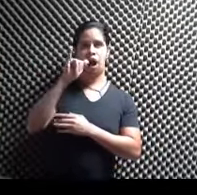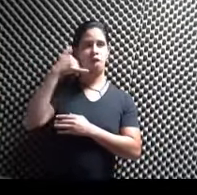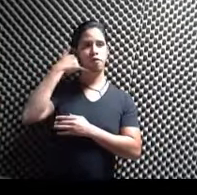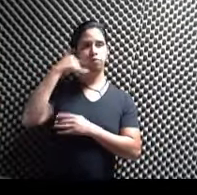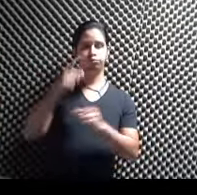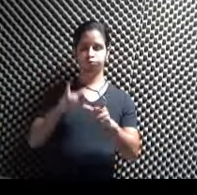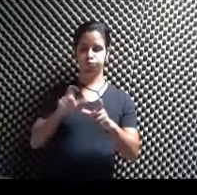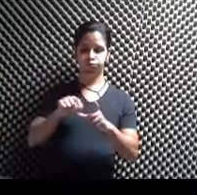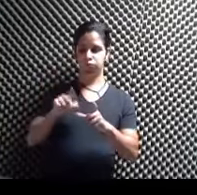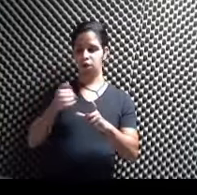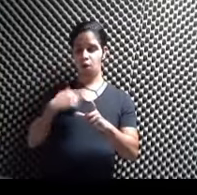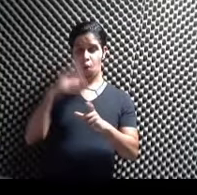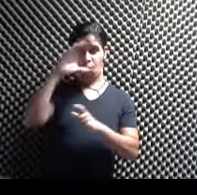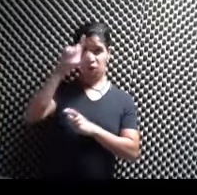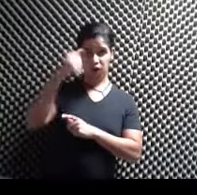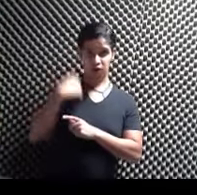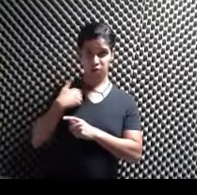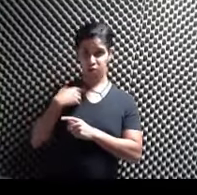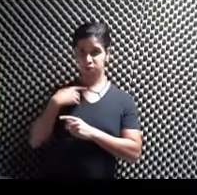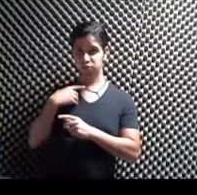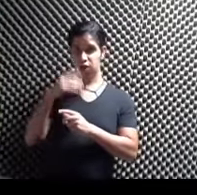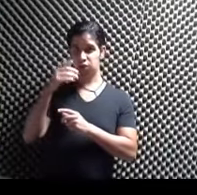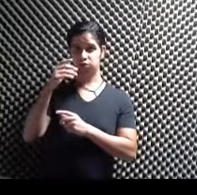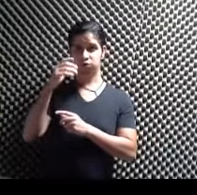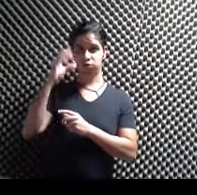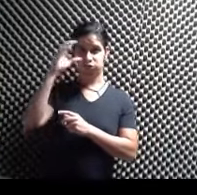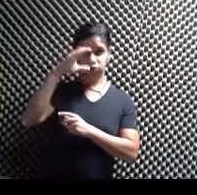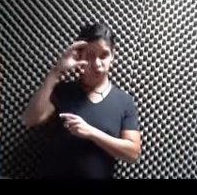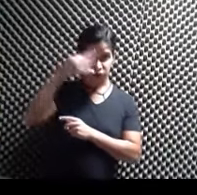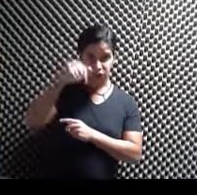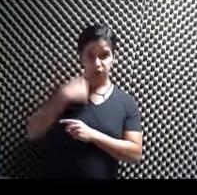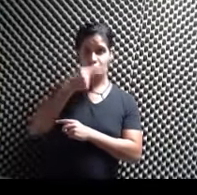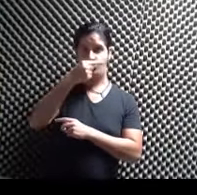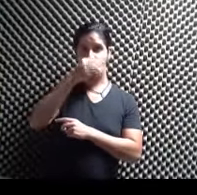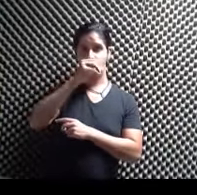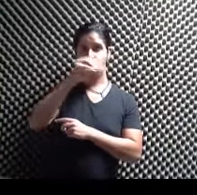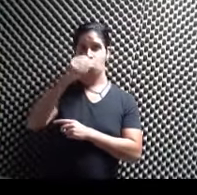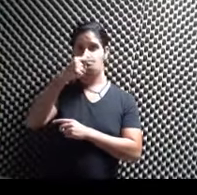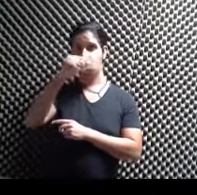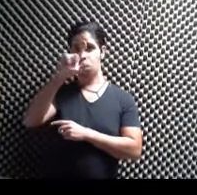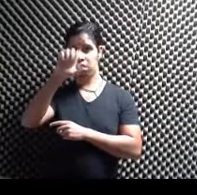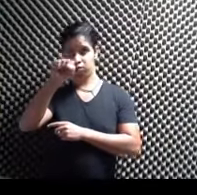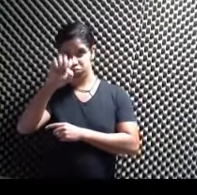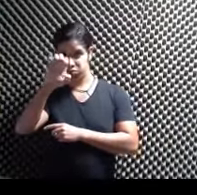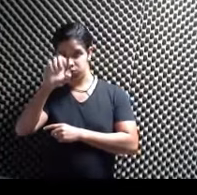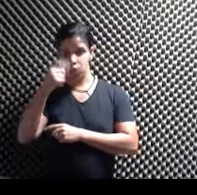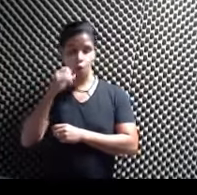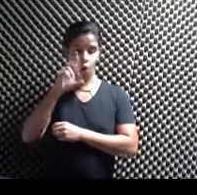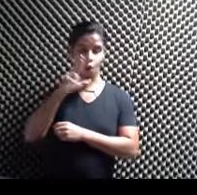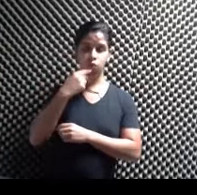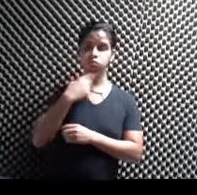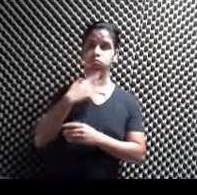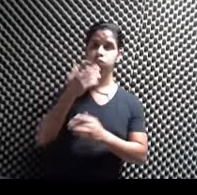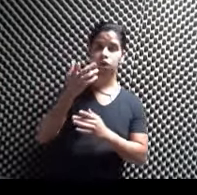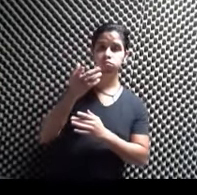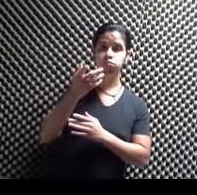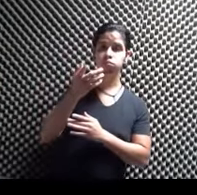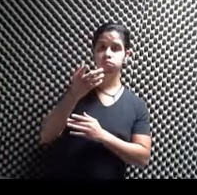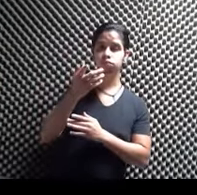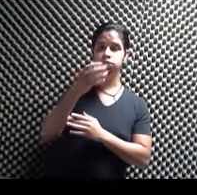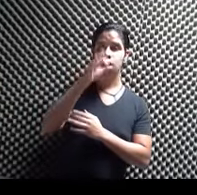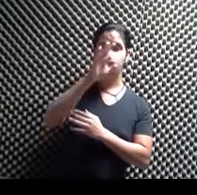Búscalo en el search, yo no lo veo muy seguro. Yo búscalo en el search de Google y ahí le va a aparecer. En la dirección de Facebook, usted lo busca por Facebook.